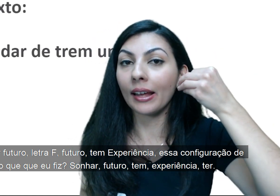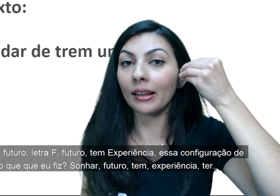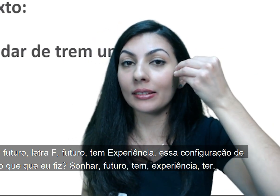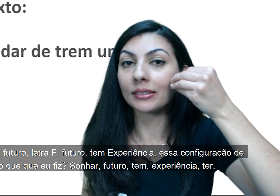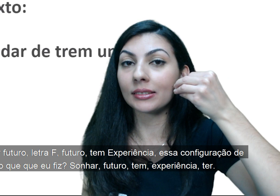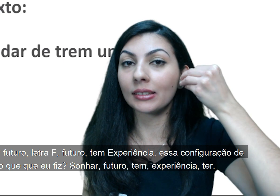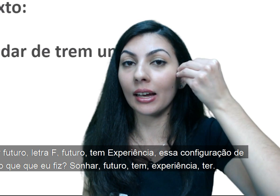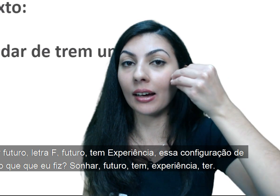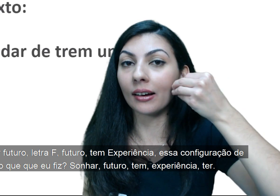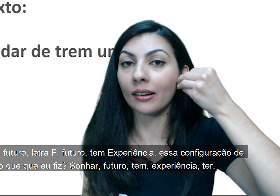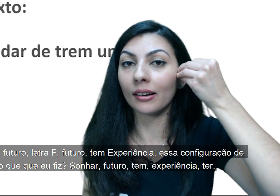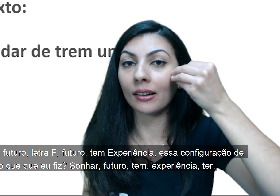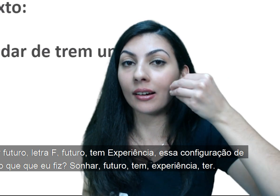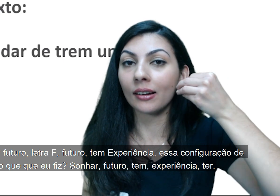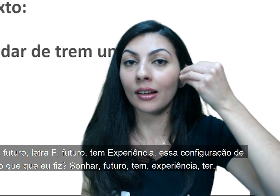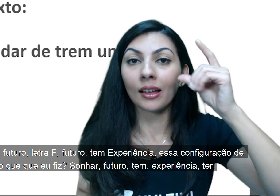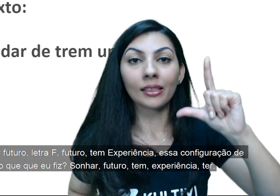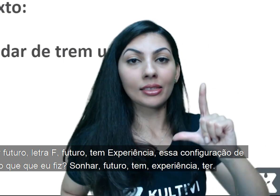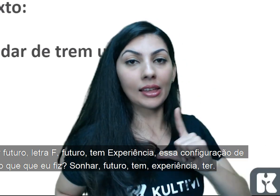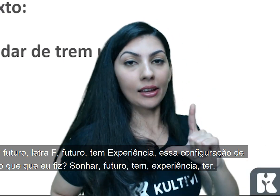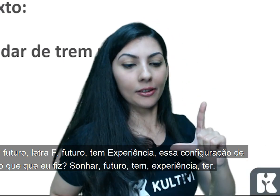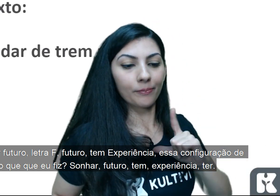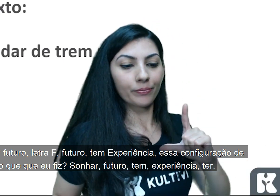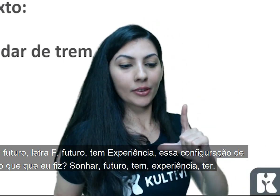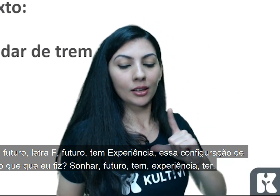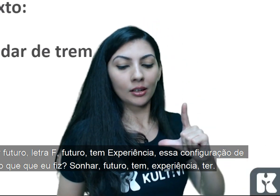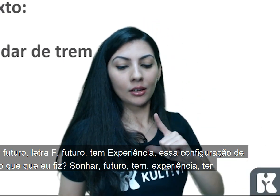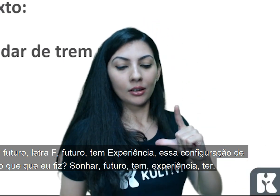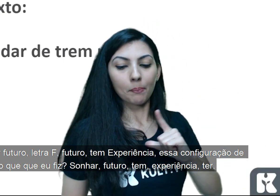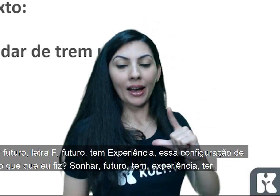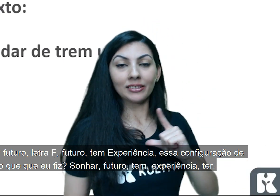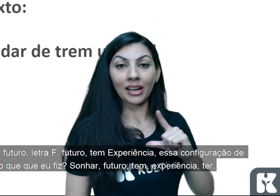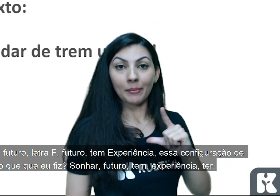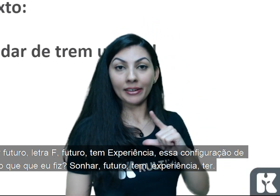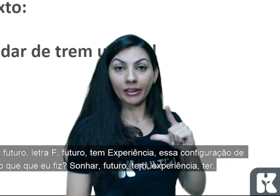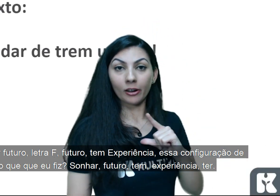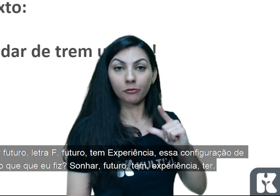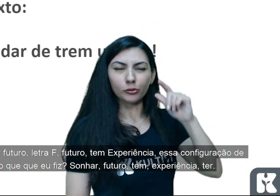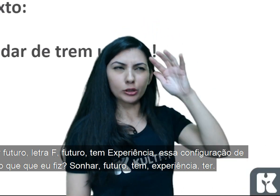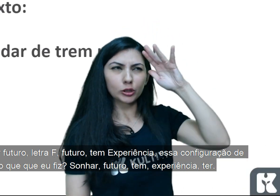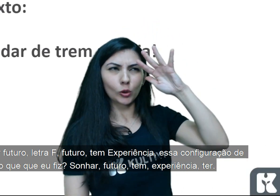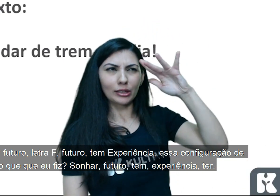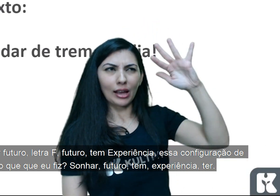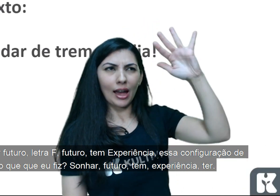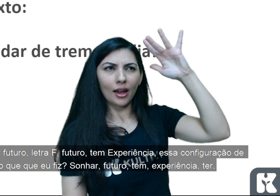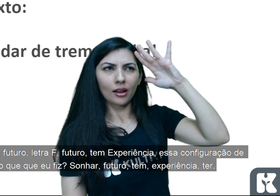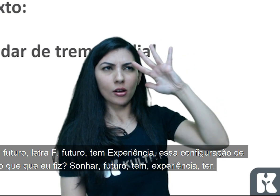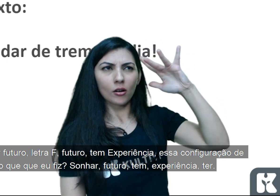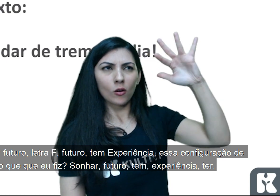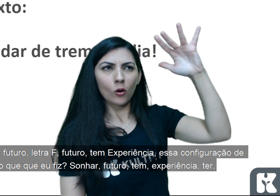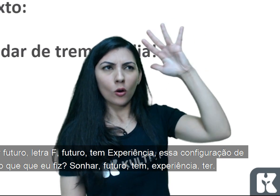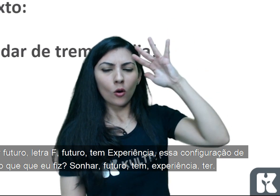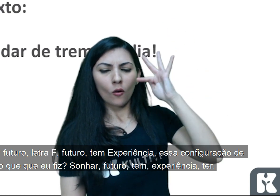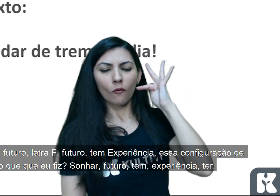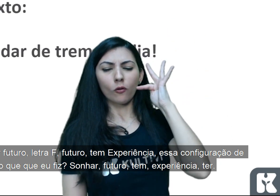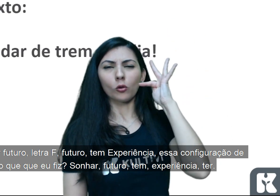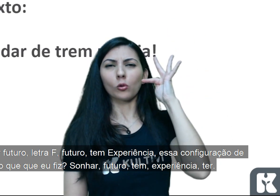Experiência T Basicamente, o que eu fiz? Sonhar